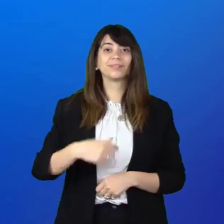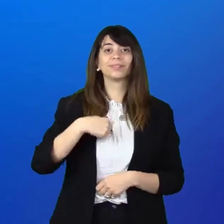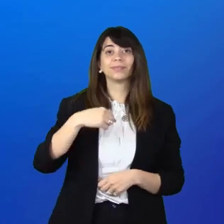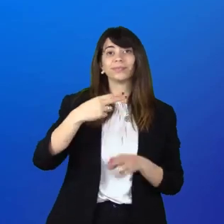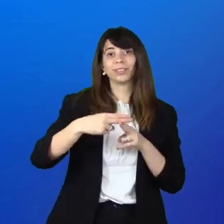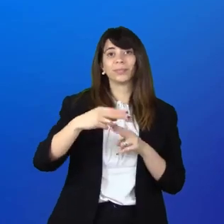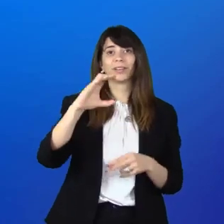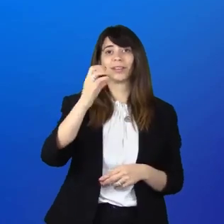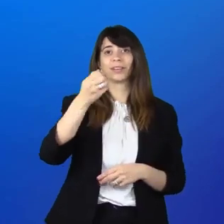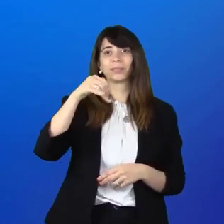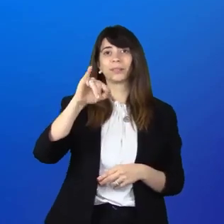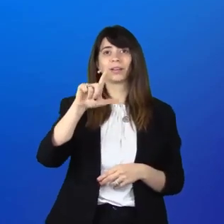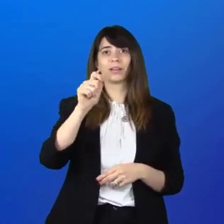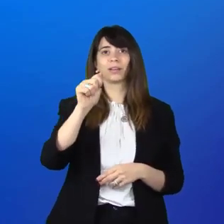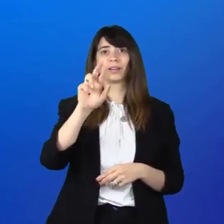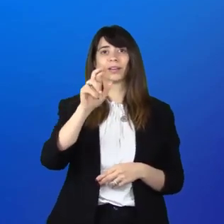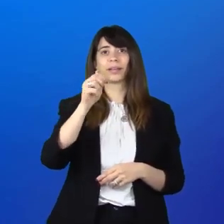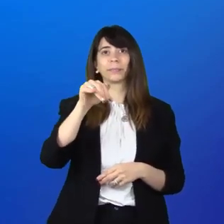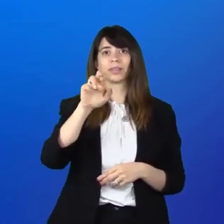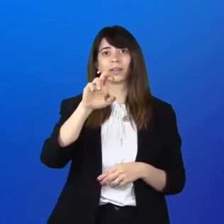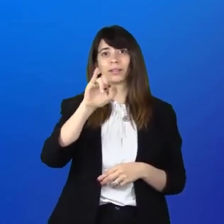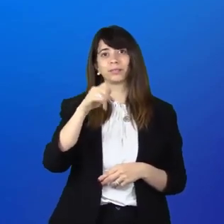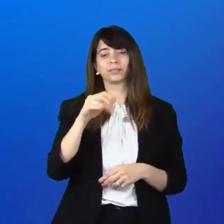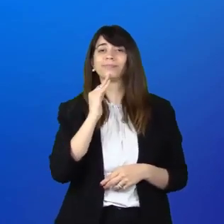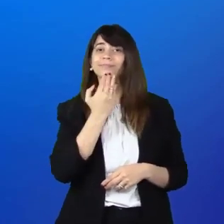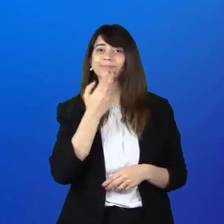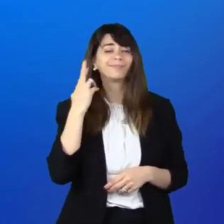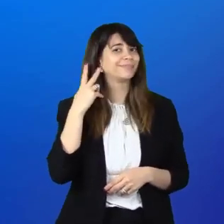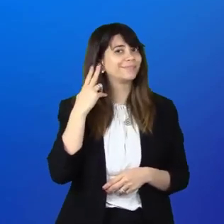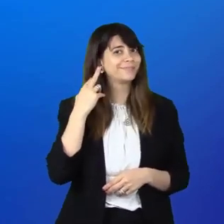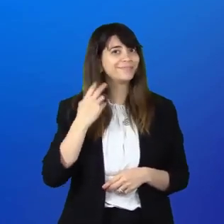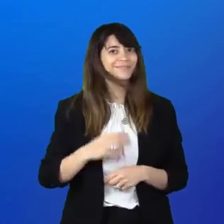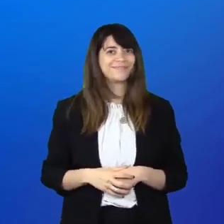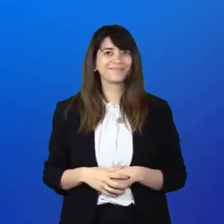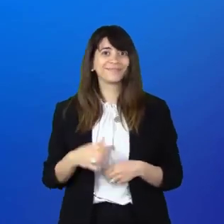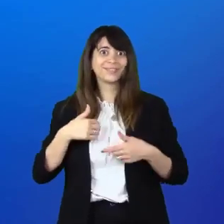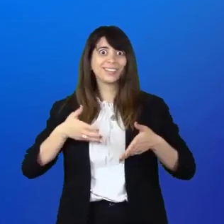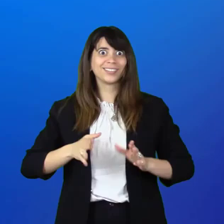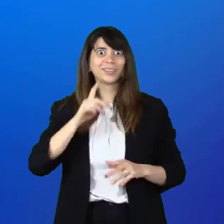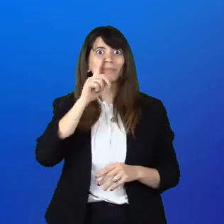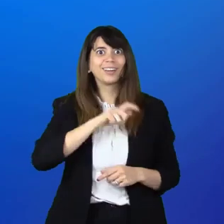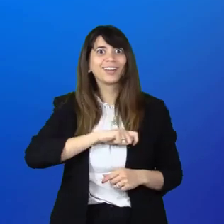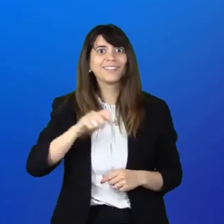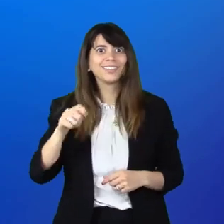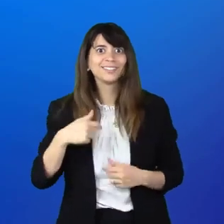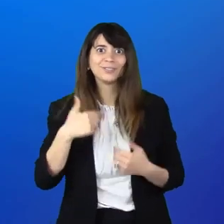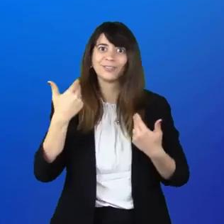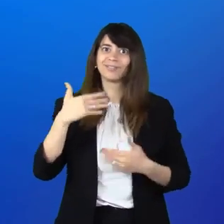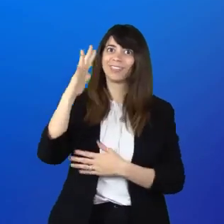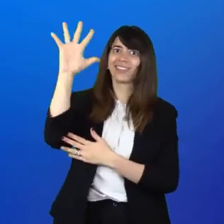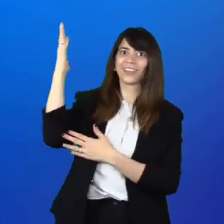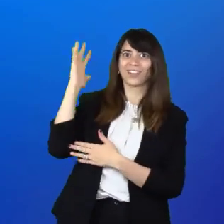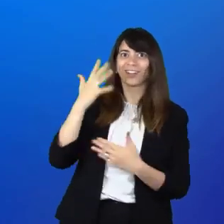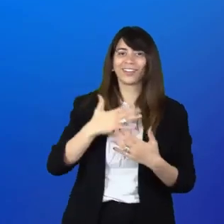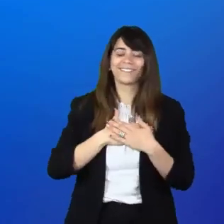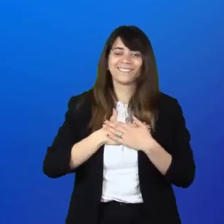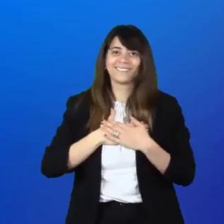Mi nombre es Camila Ramírez, mi seña es esta. Yo nací en Minas La Valleja, soy del interior, amo